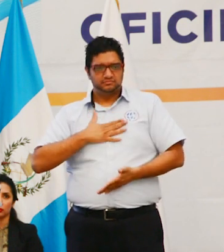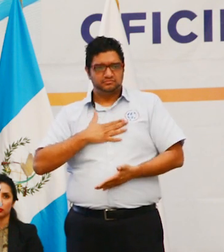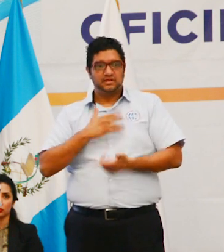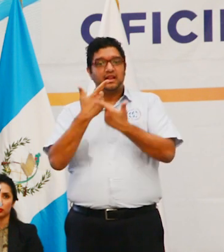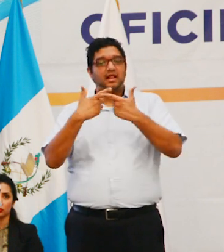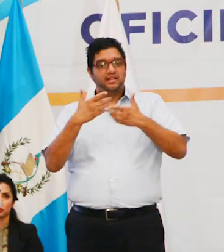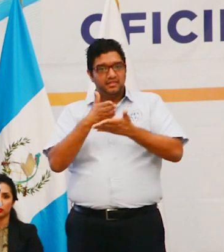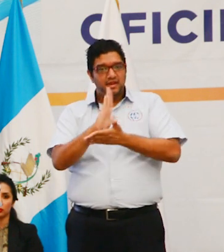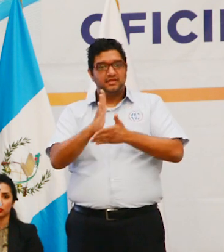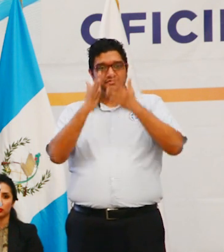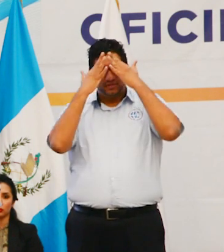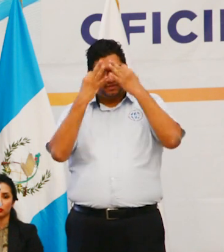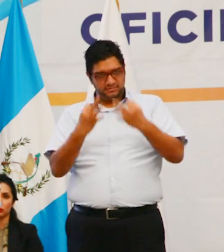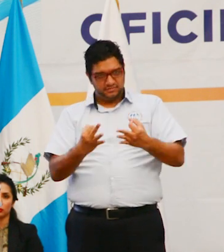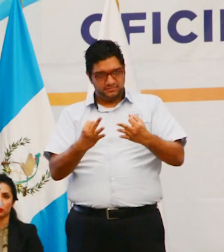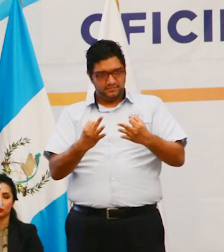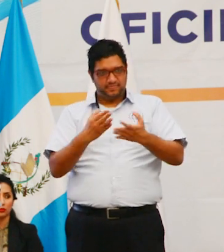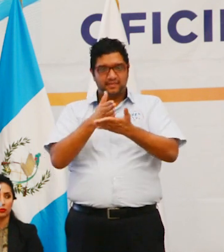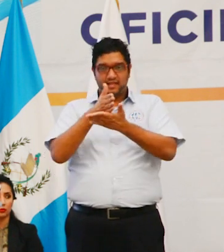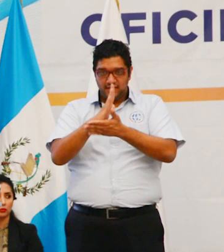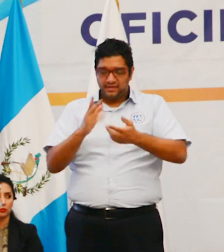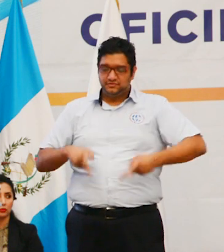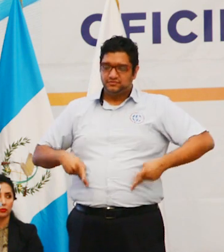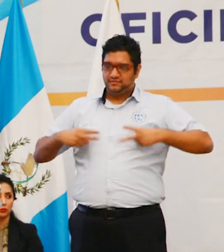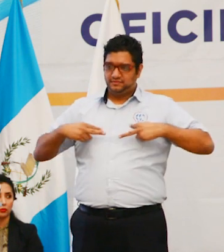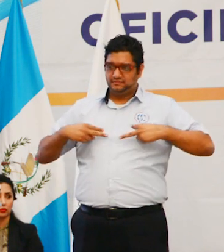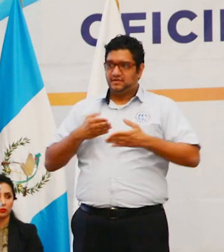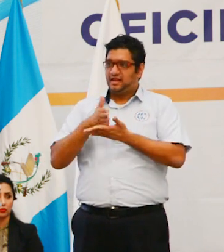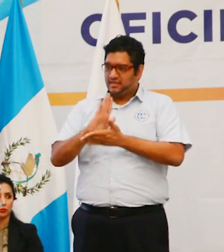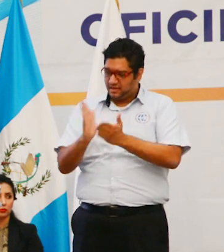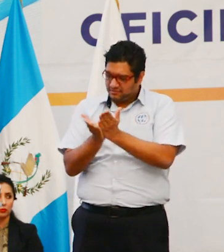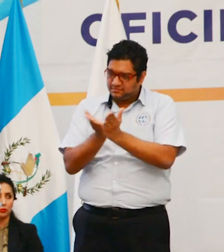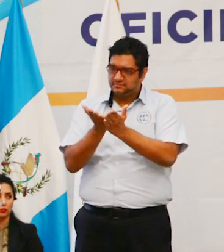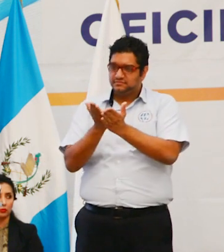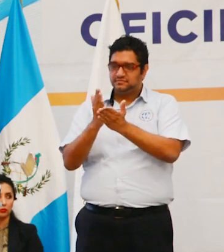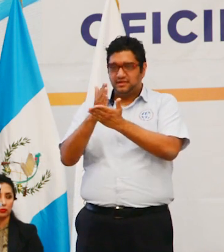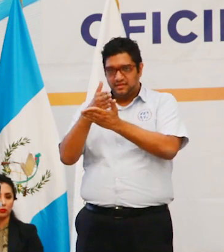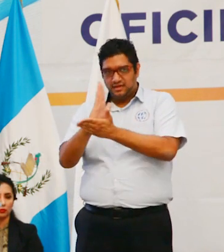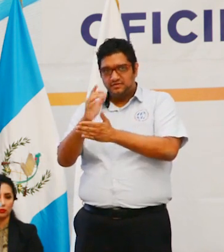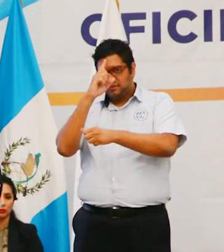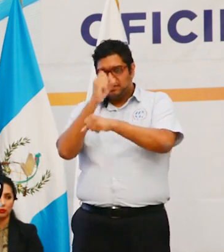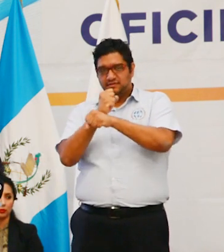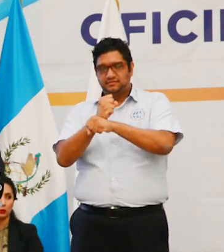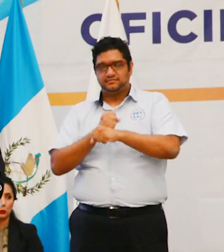sus propiedades y de esa forma puede ser alguien independiente en su dignidad como persona.